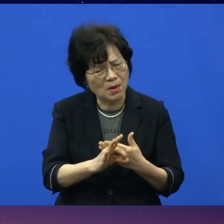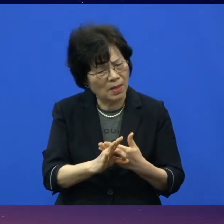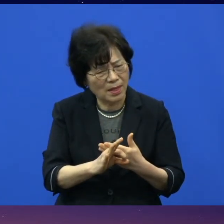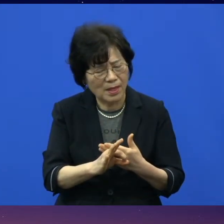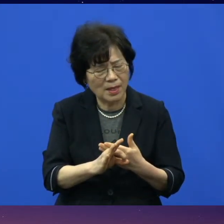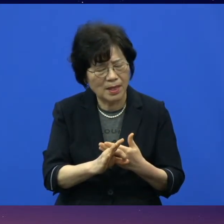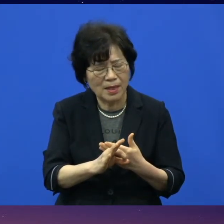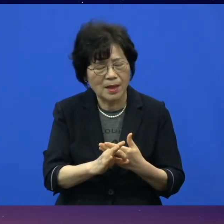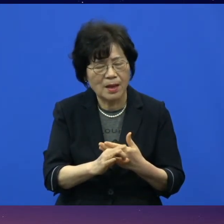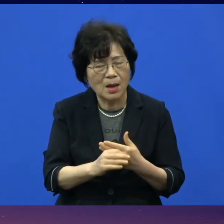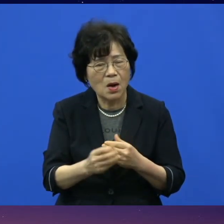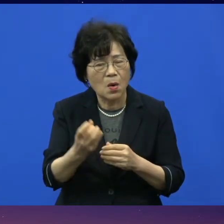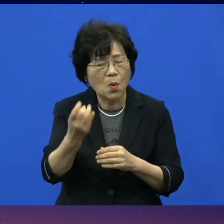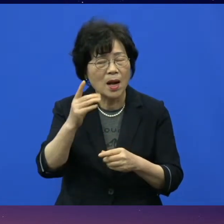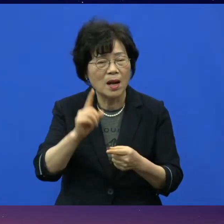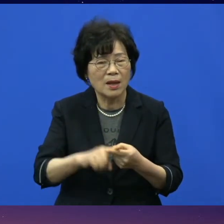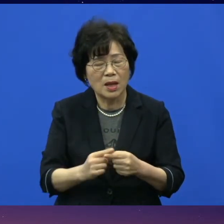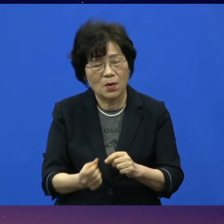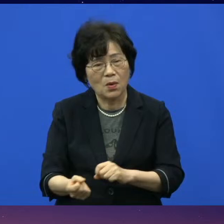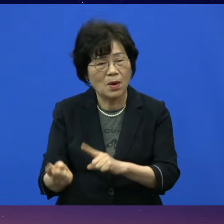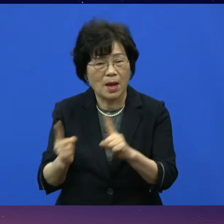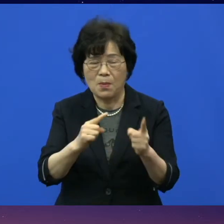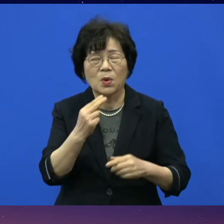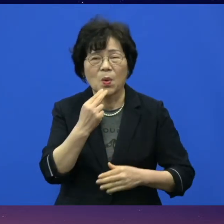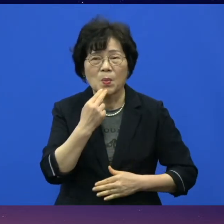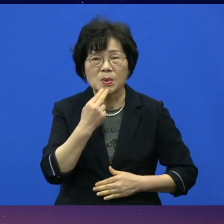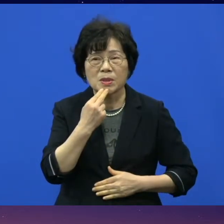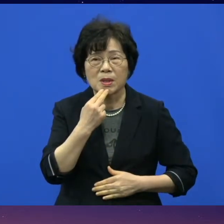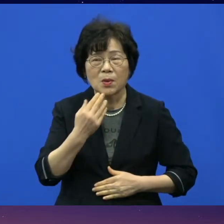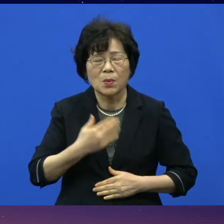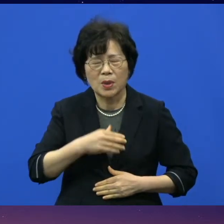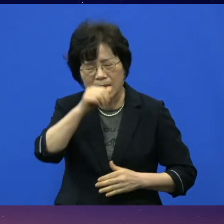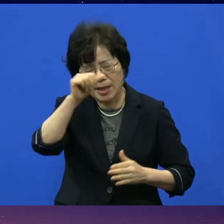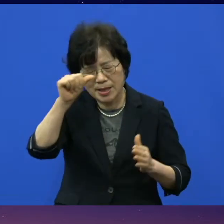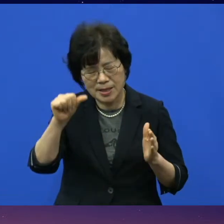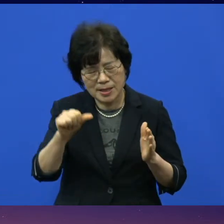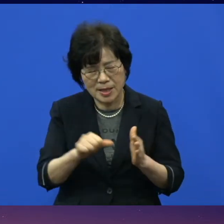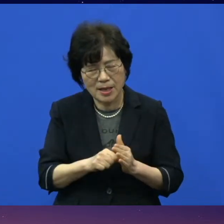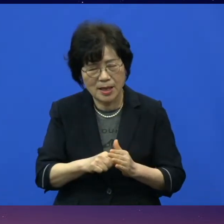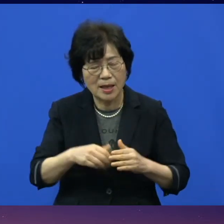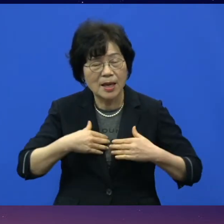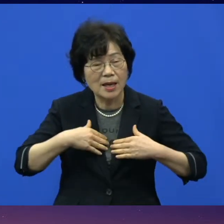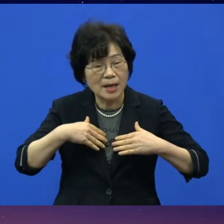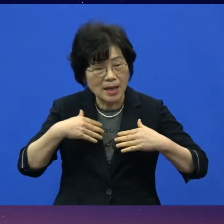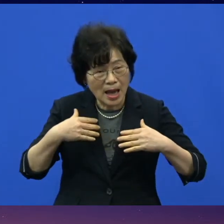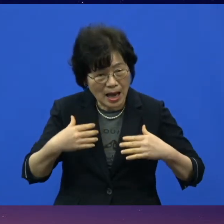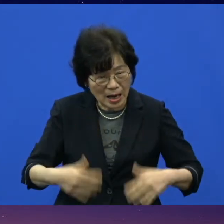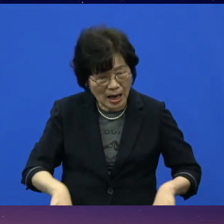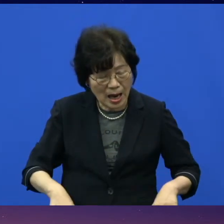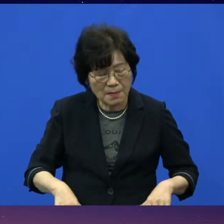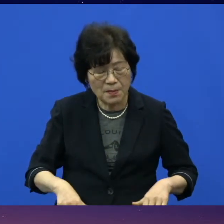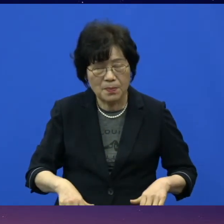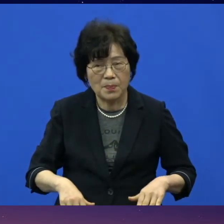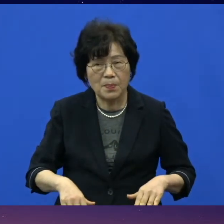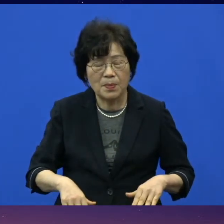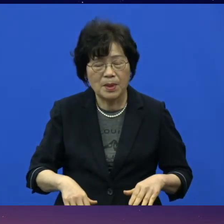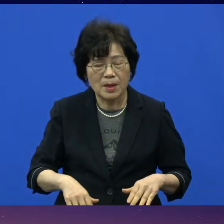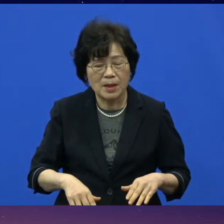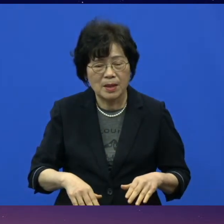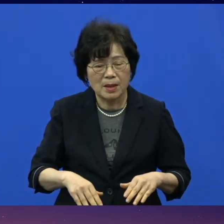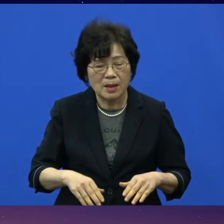사실 질그릇 같아 우리가 우리 인생이 굉장히 약한 존재라는 거죠. 굉장히 약한 존재. 한순간에 탁